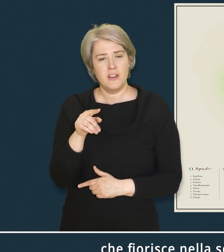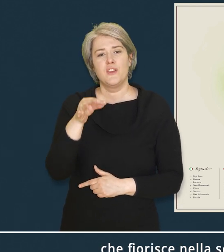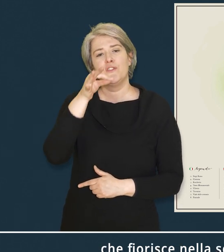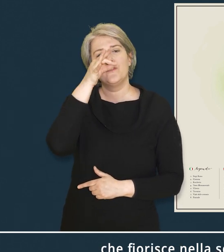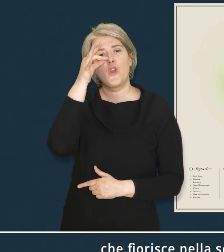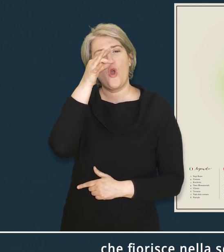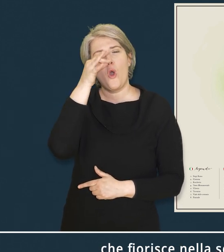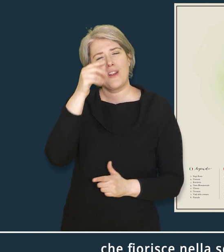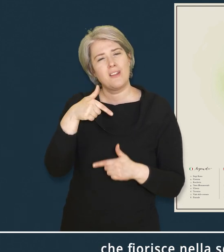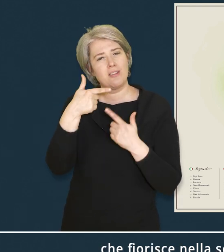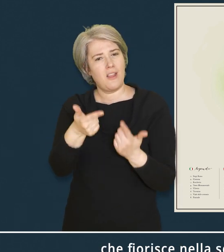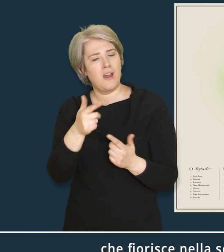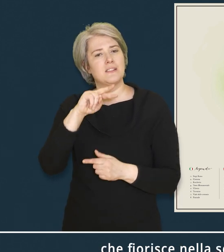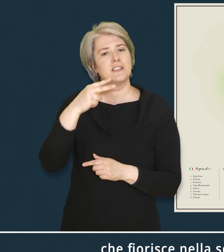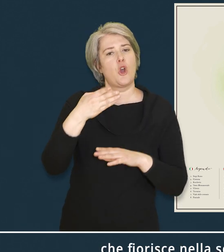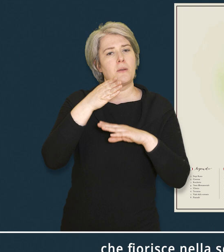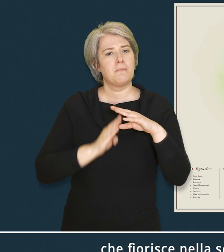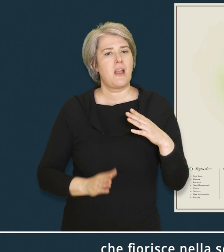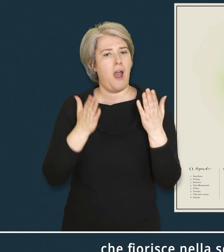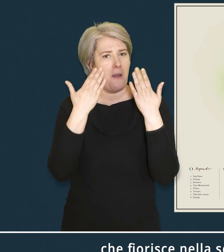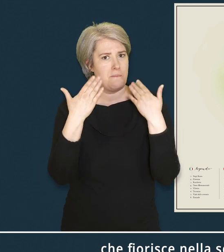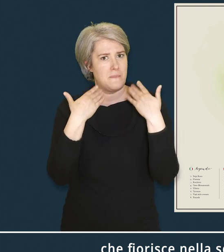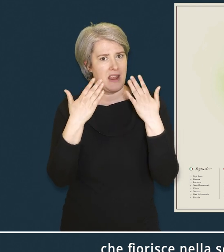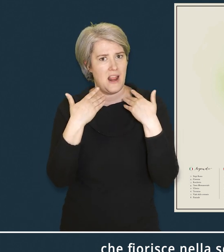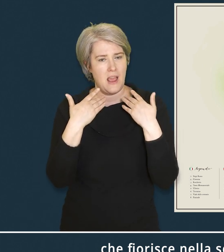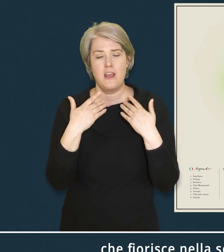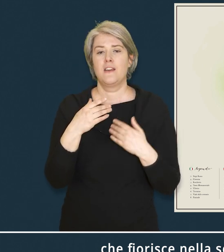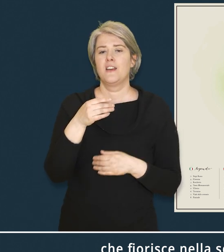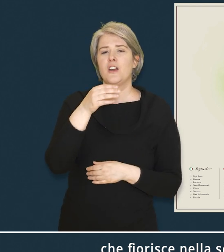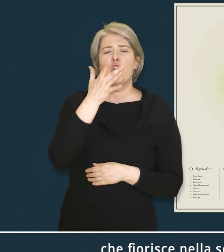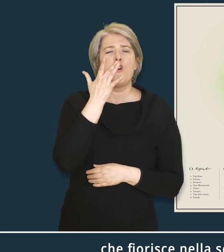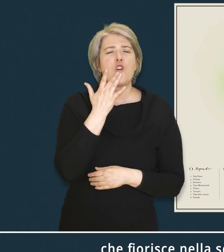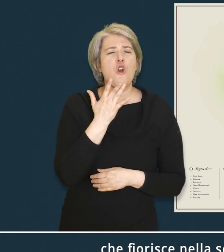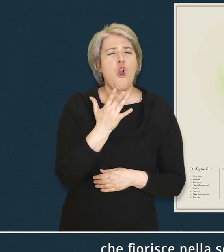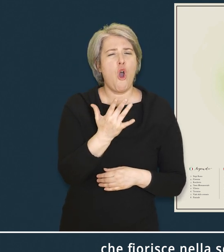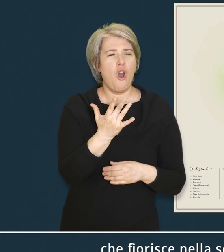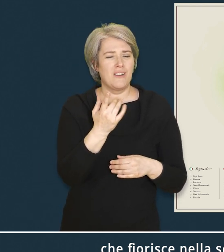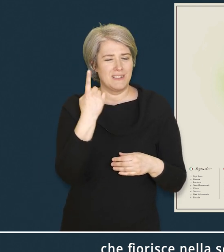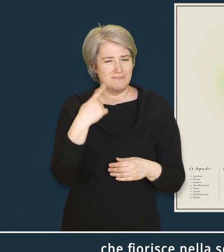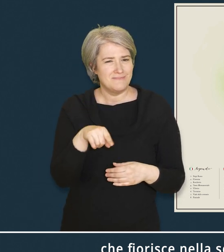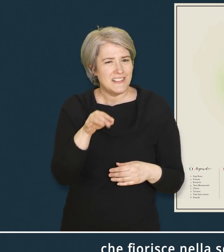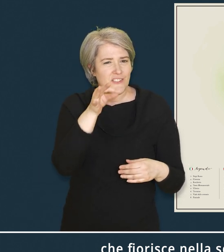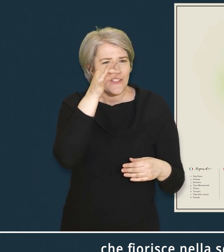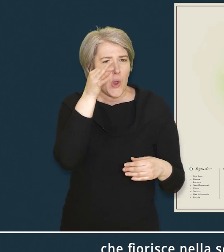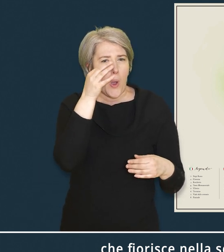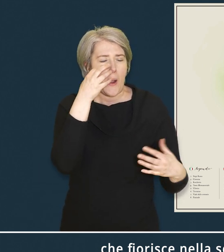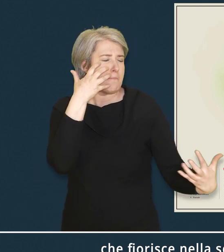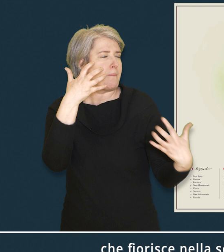nella seconda metà di aprile. Un'esplosione di fiori rosa davvero spettacolare.